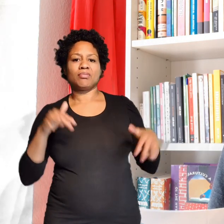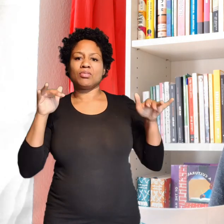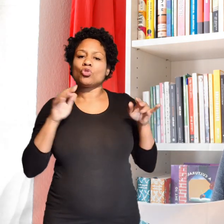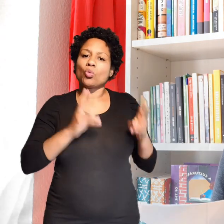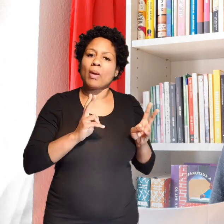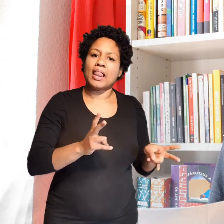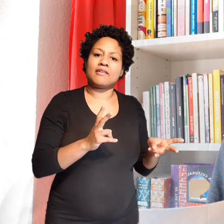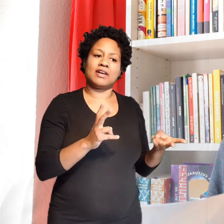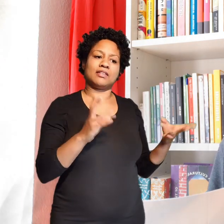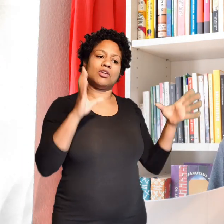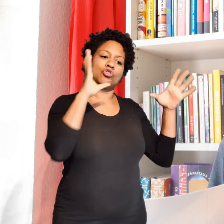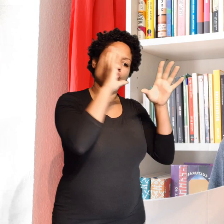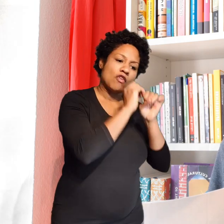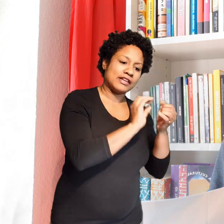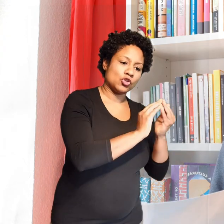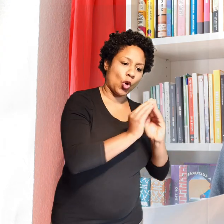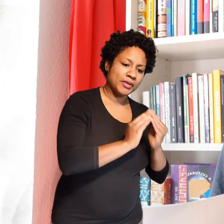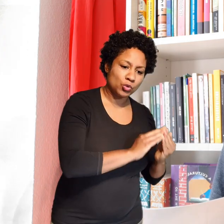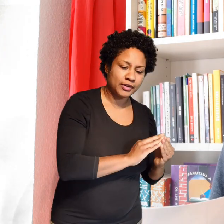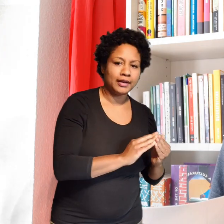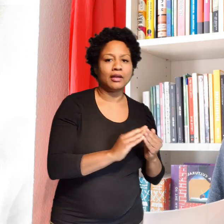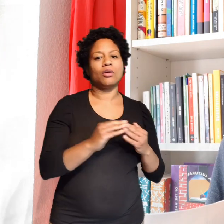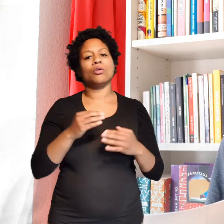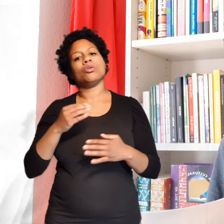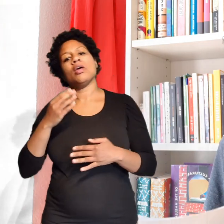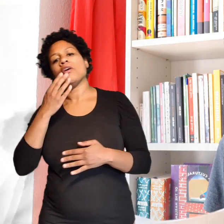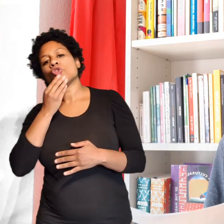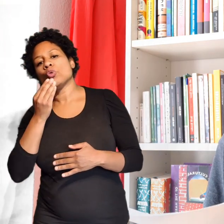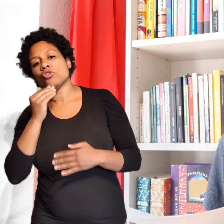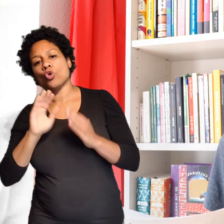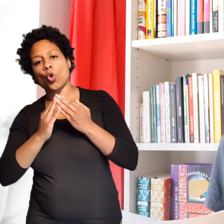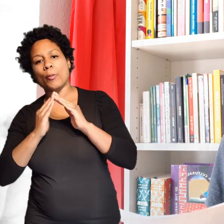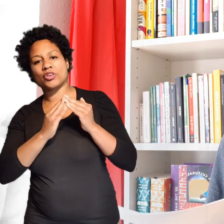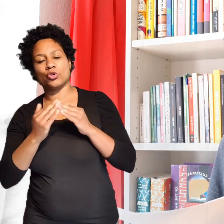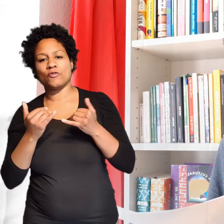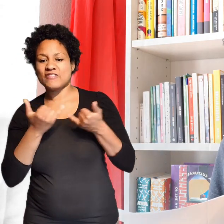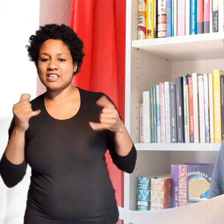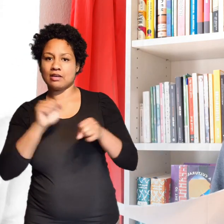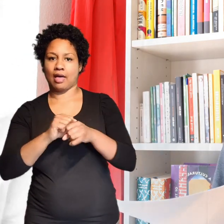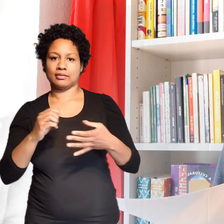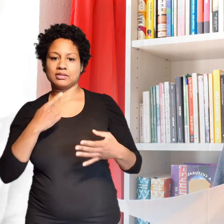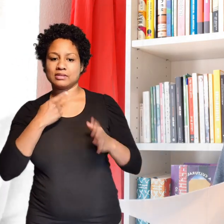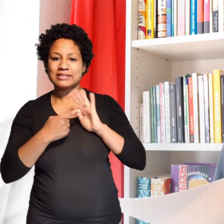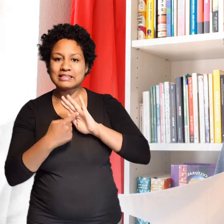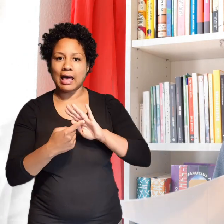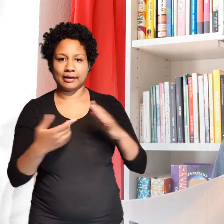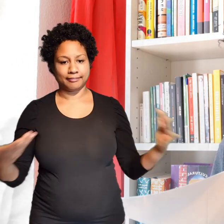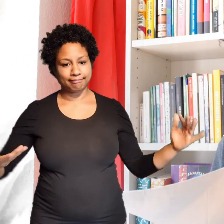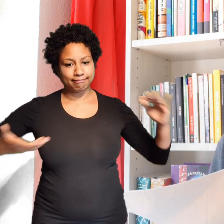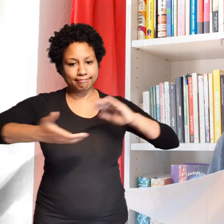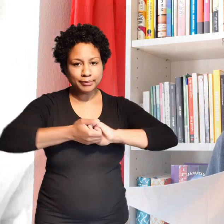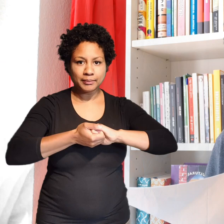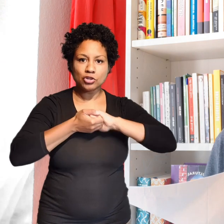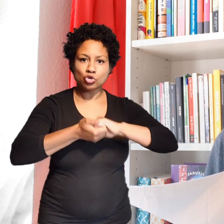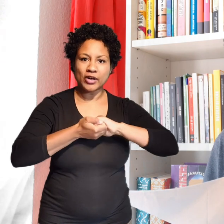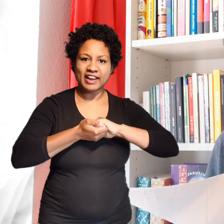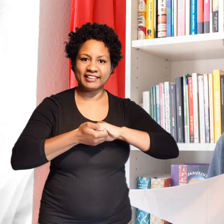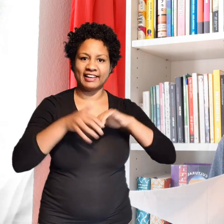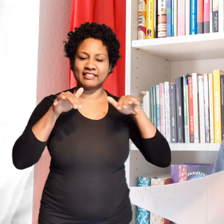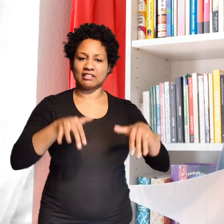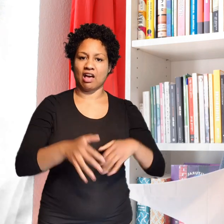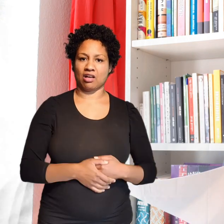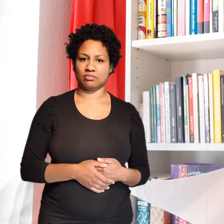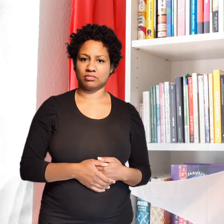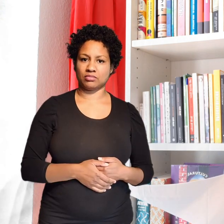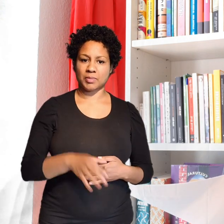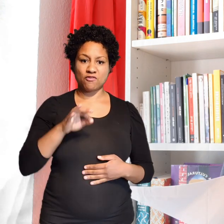und jüdischen Communities in Deutschland besteht, wahrnehmbarer machen können. Es scheint in der Debatte kaum eine Rolle